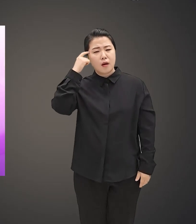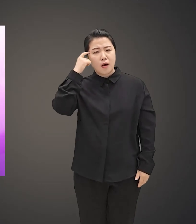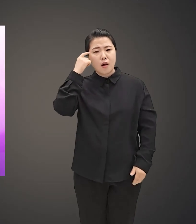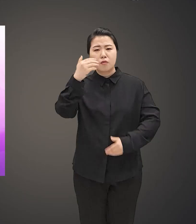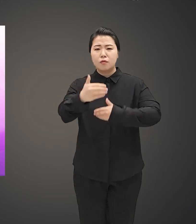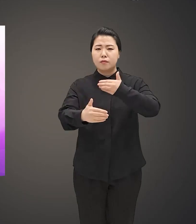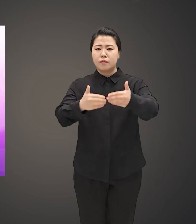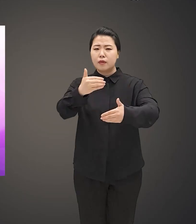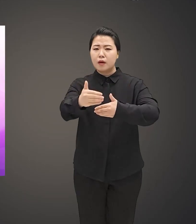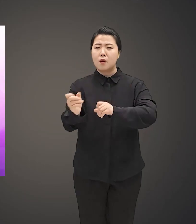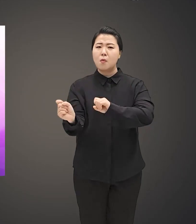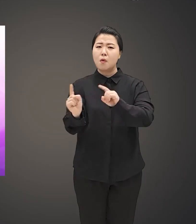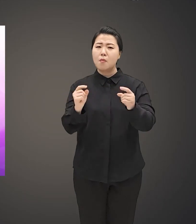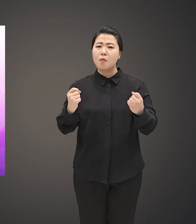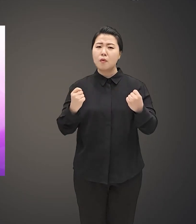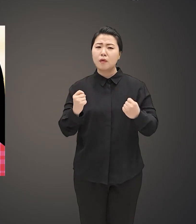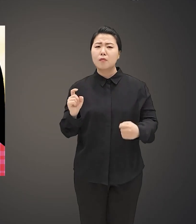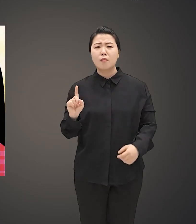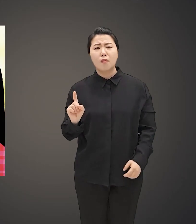나아지는 쪽으로 뻗어가?